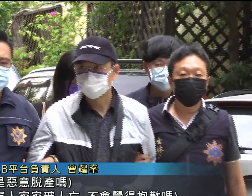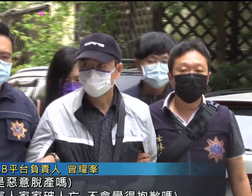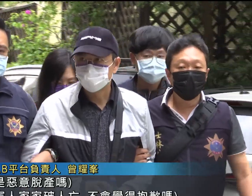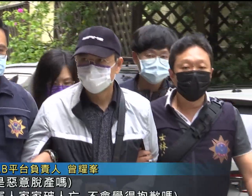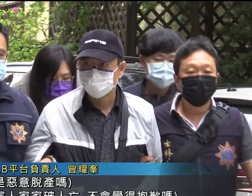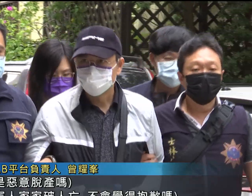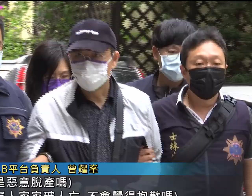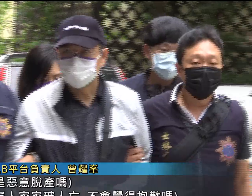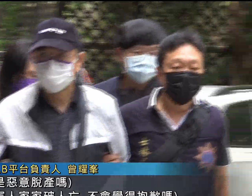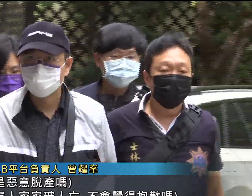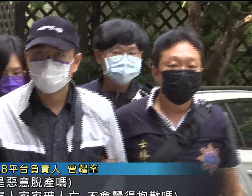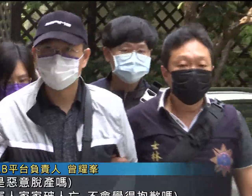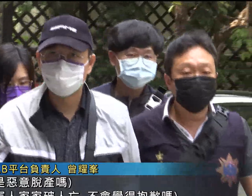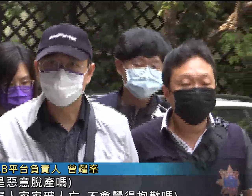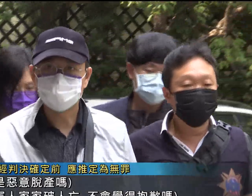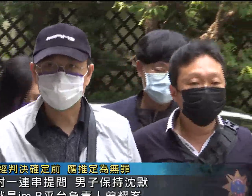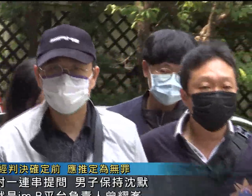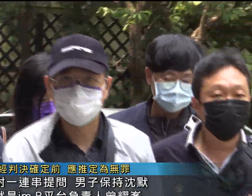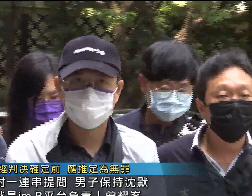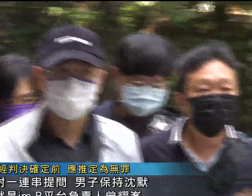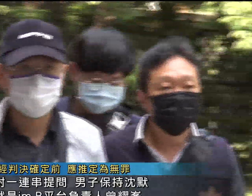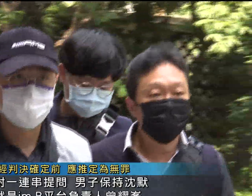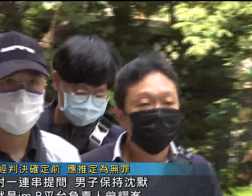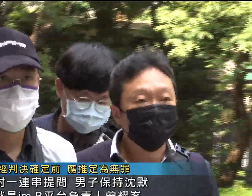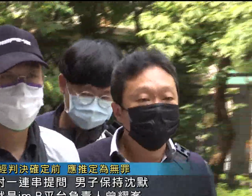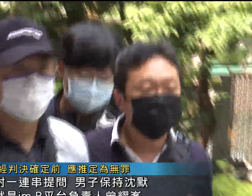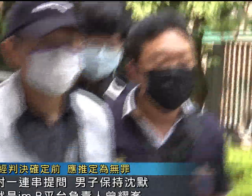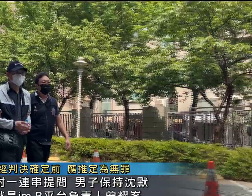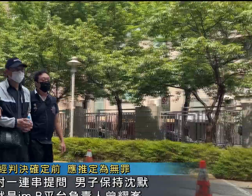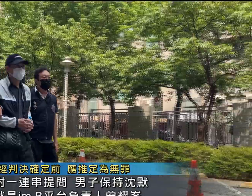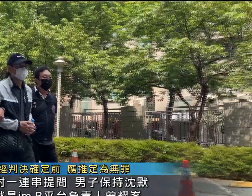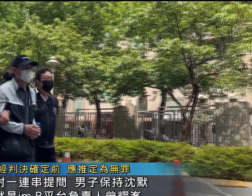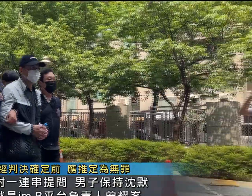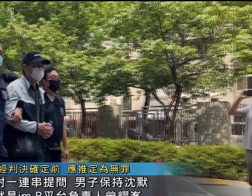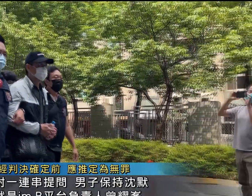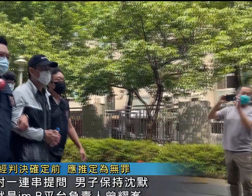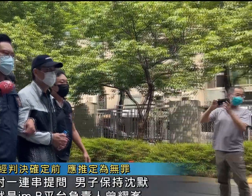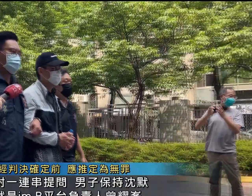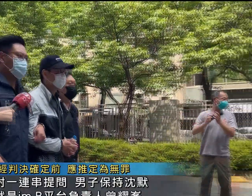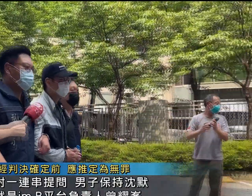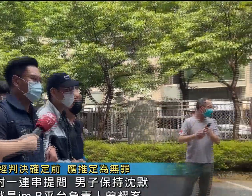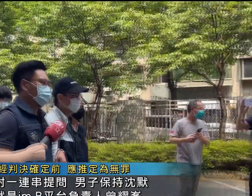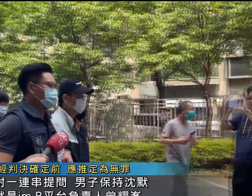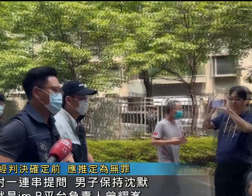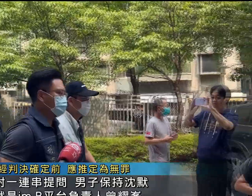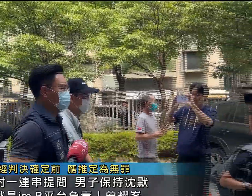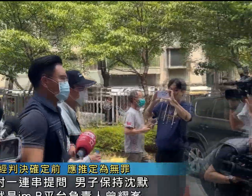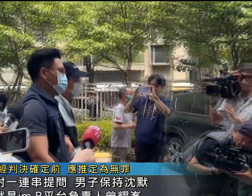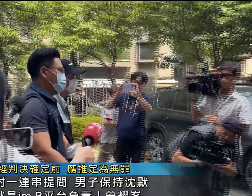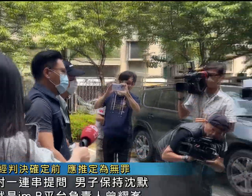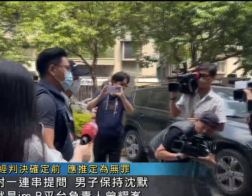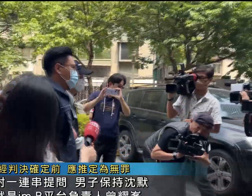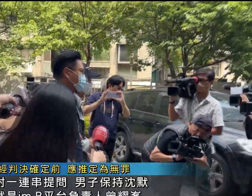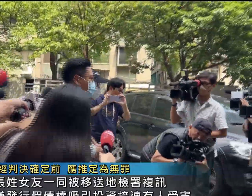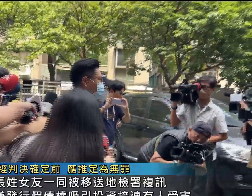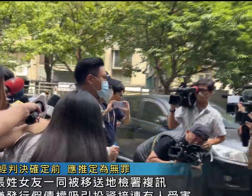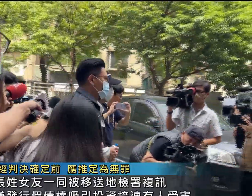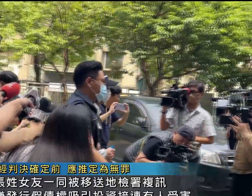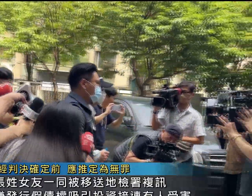得抱歉吗？ 面对一连串提问，男子保持沉默。他就是 IMB 平台负责人曾耀峰，与张姓女友一